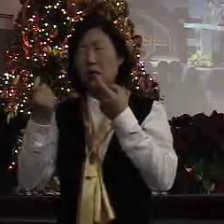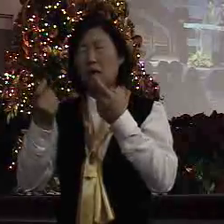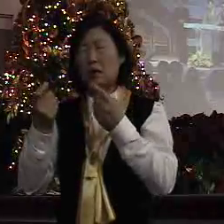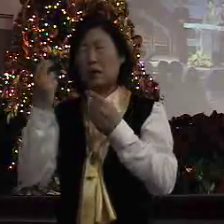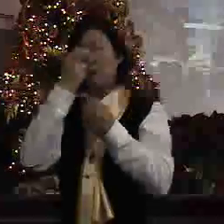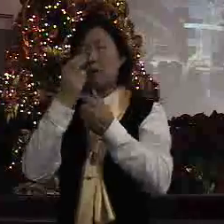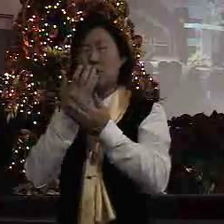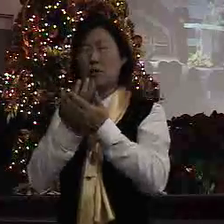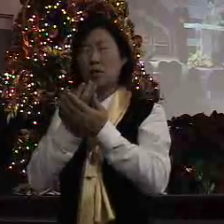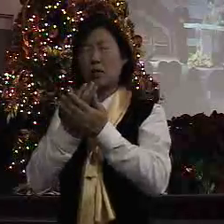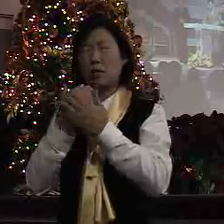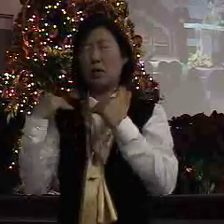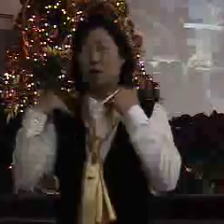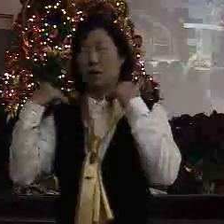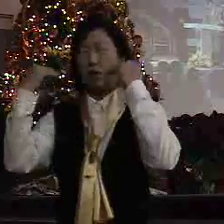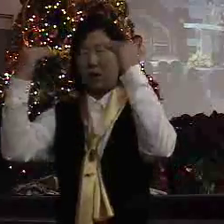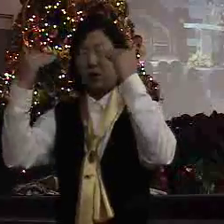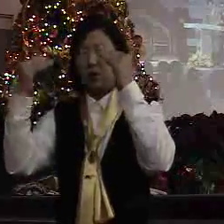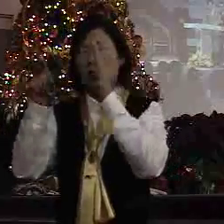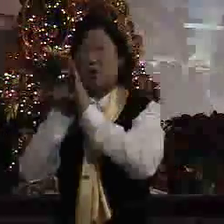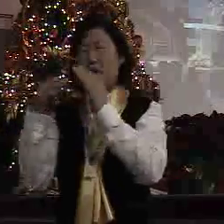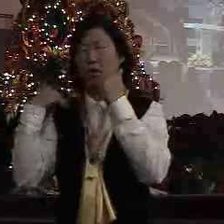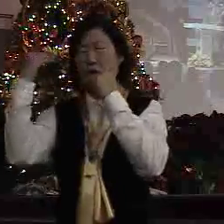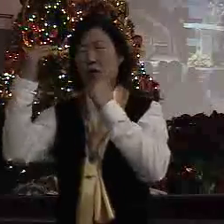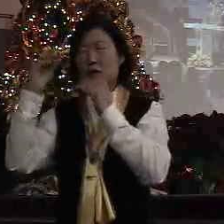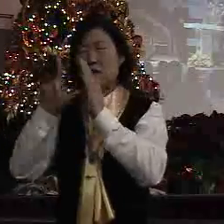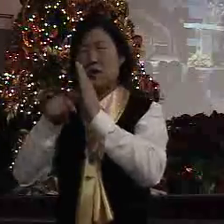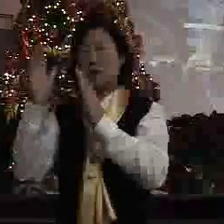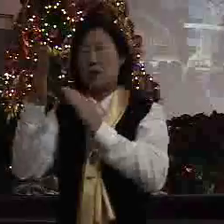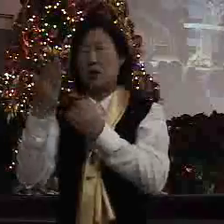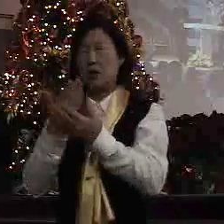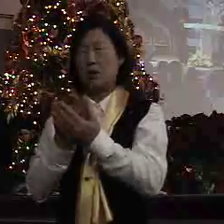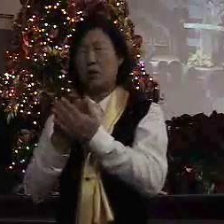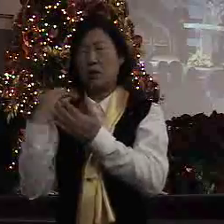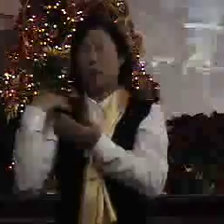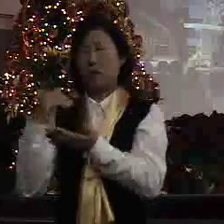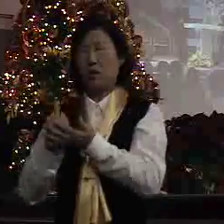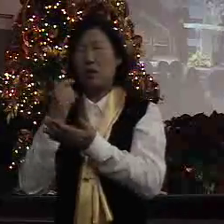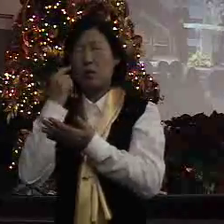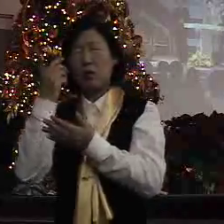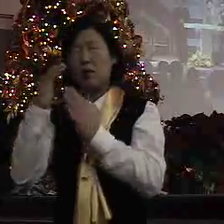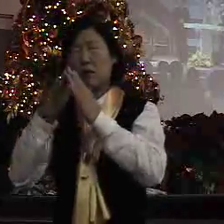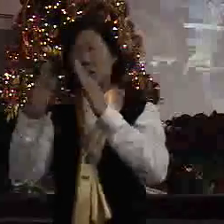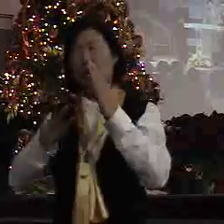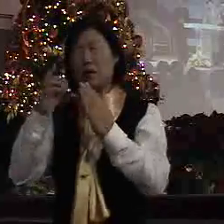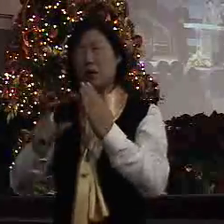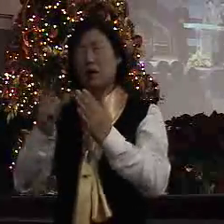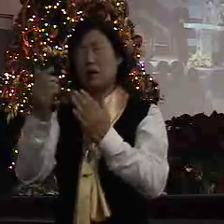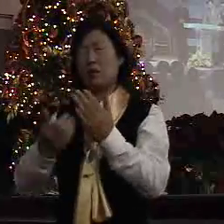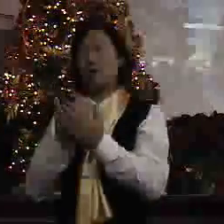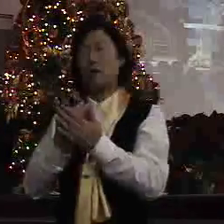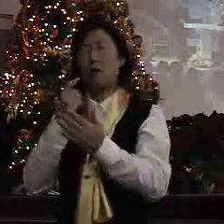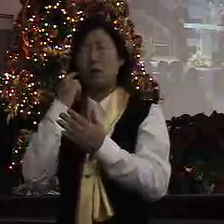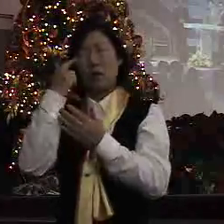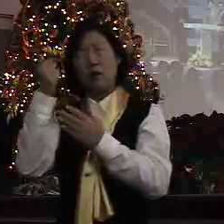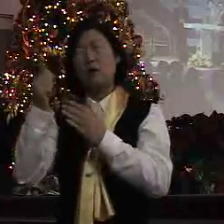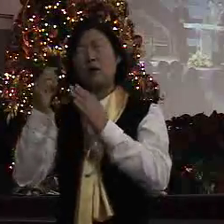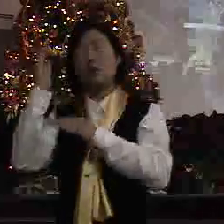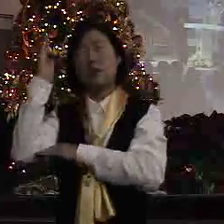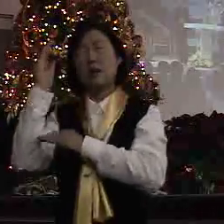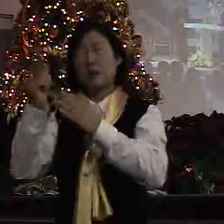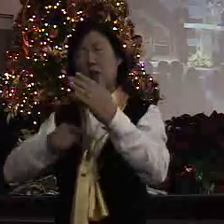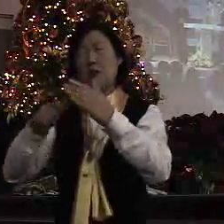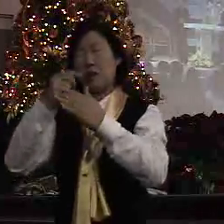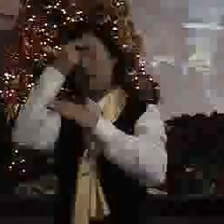누리고 성숙하는 귀한 시간이 되기를 소원합니다. 김승윤 목사님 가정을 강건케 하옵시고 오늘 목사님의 말씀 가운데,